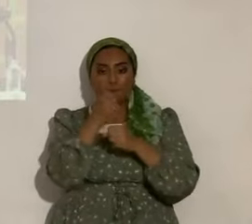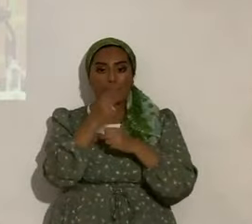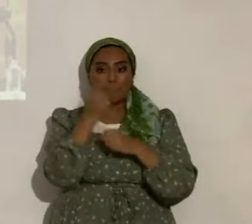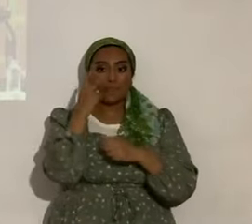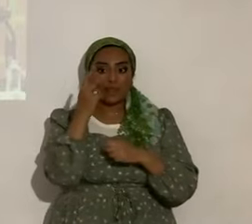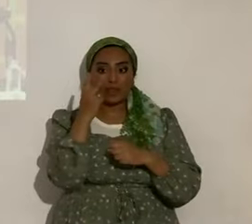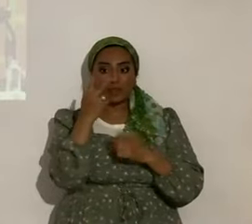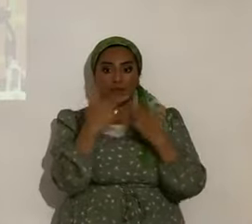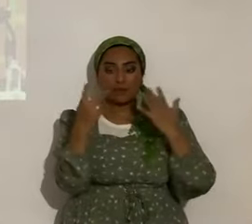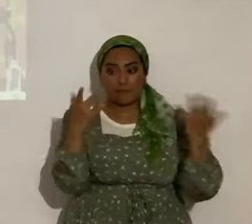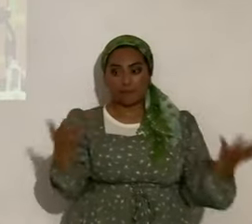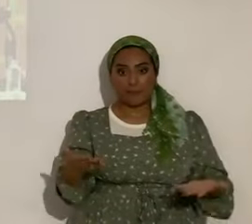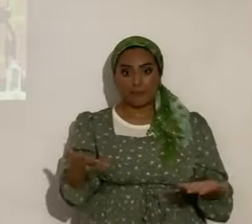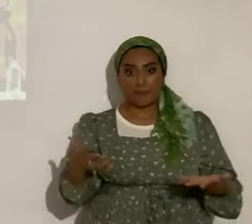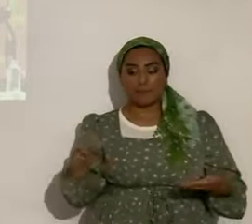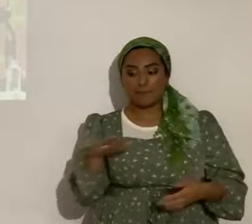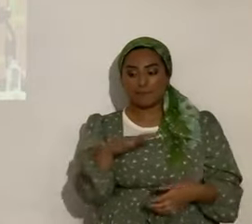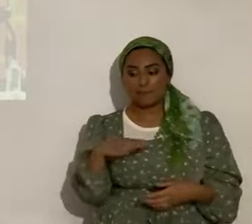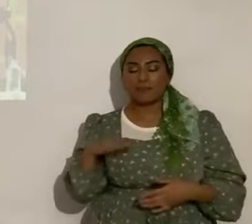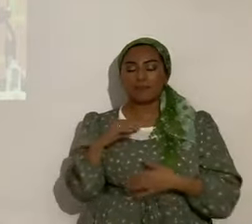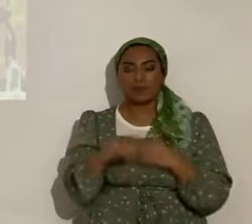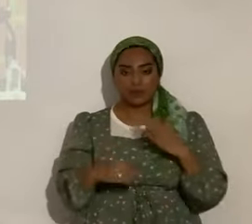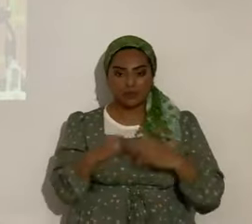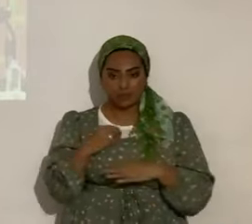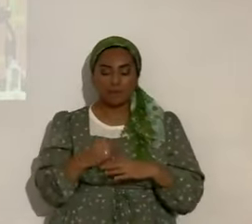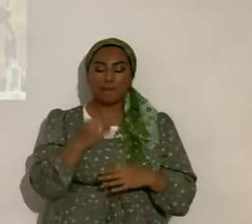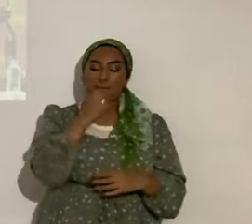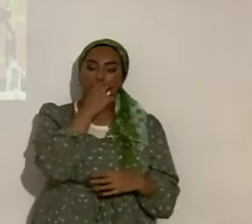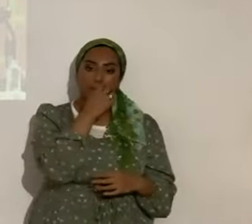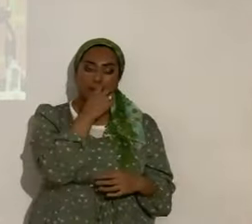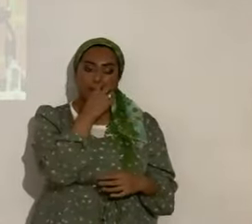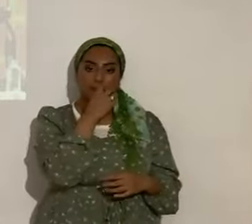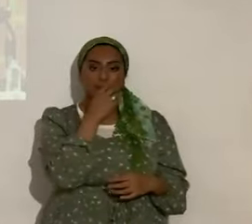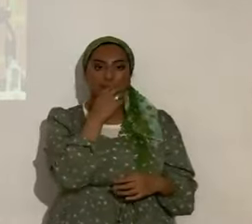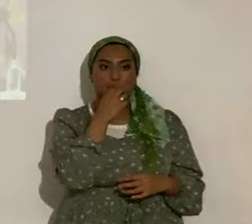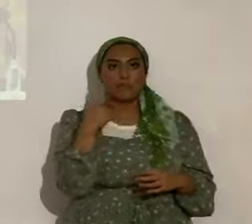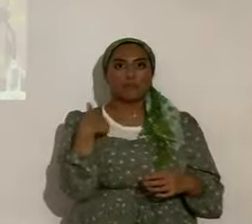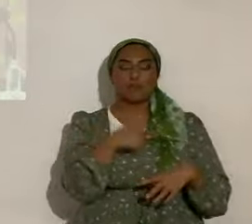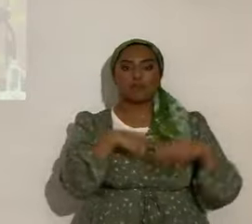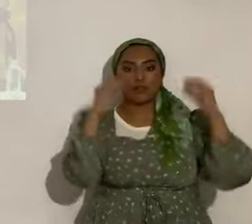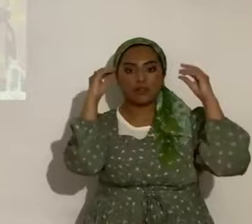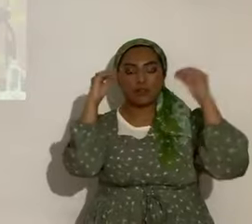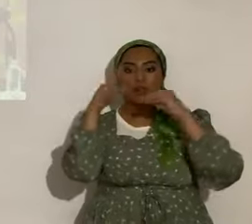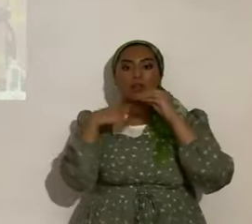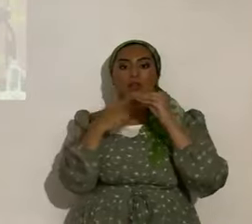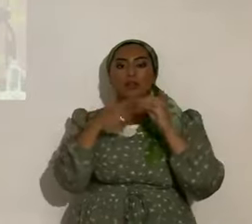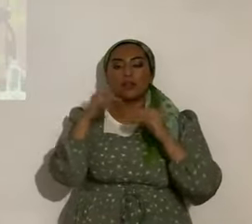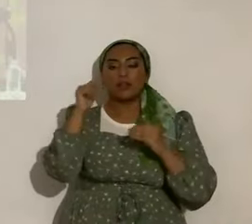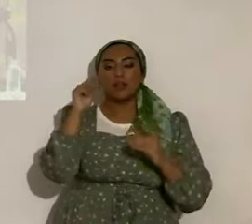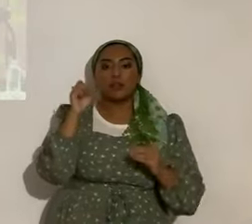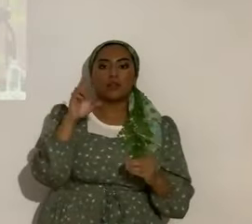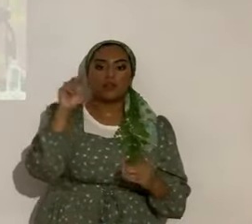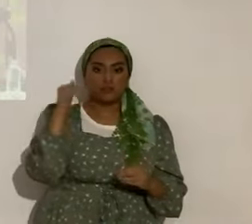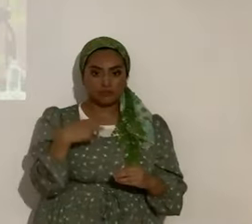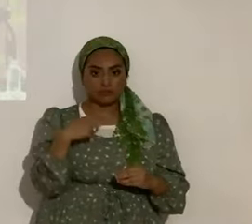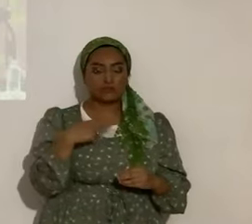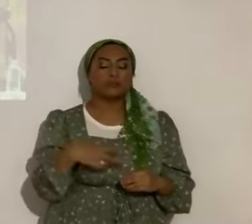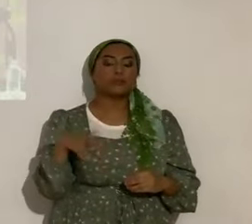aquí sobrenatural, amén. Es que, a ver, nosotros estamos ministrando la Torah de Yahshua.